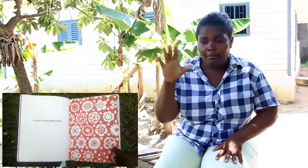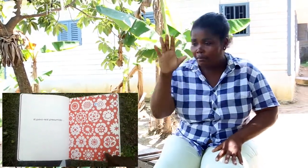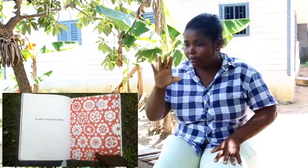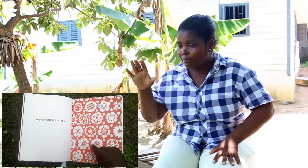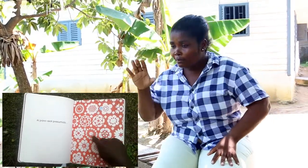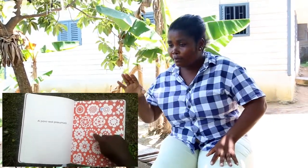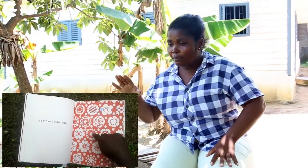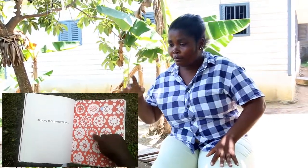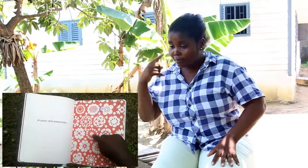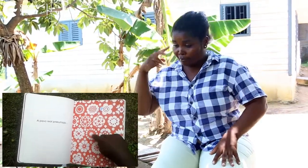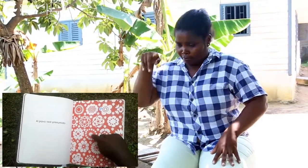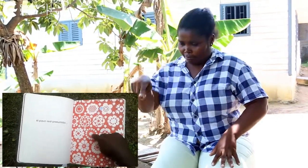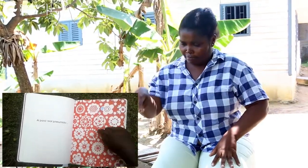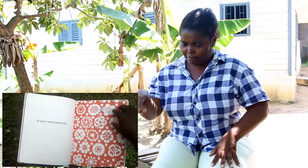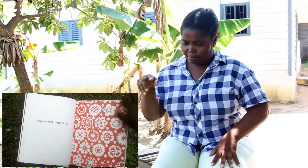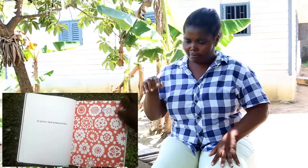Le buscamos y le encontramos aquí.